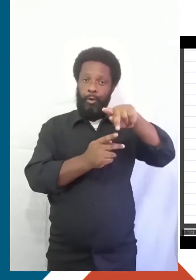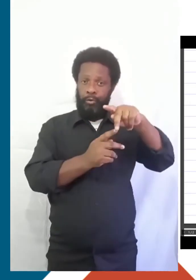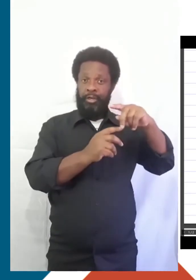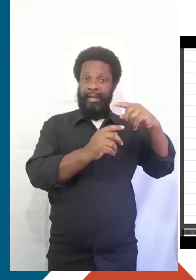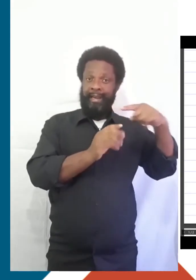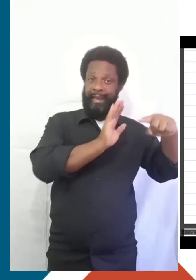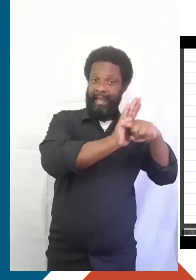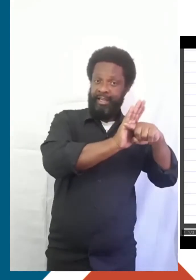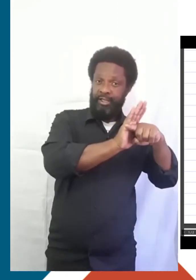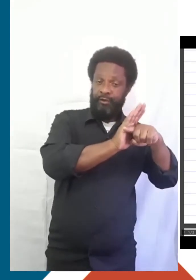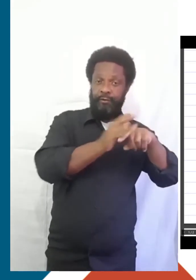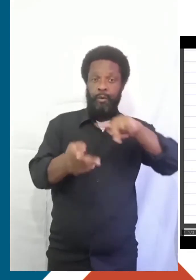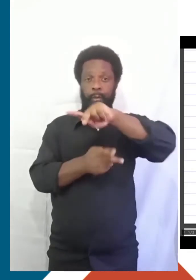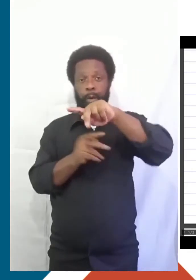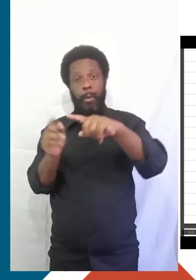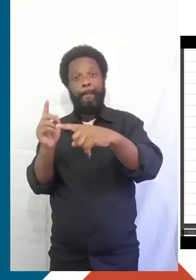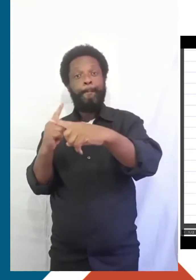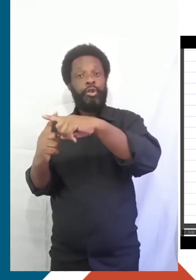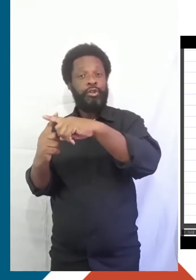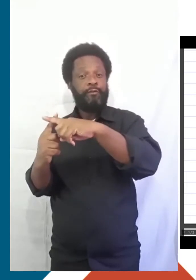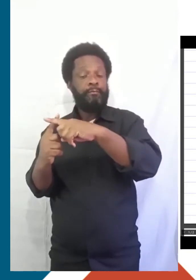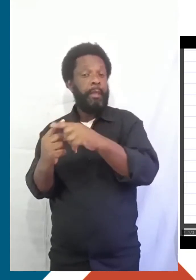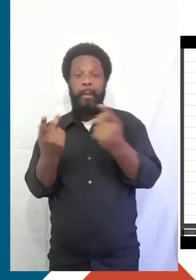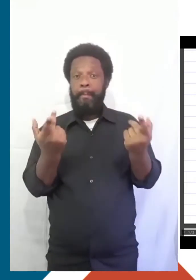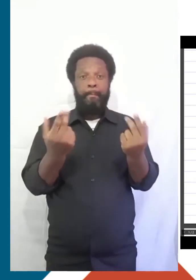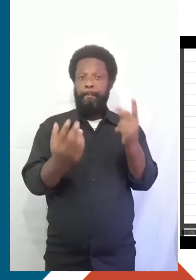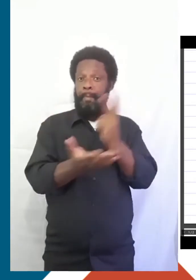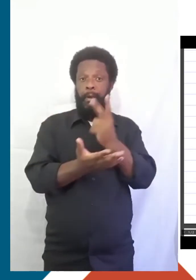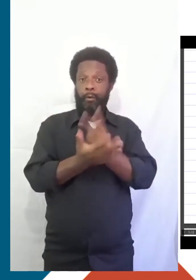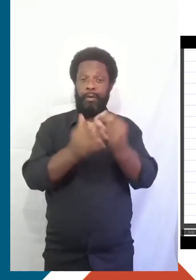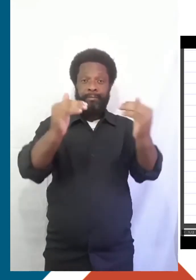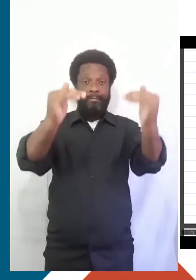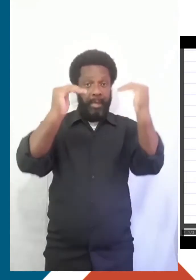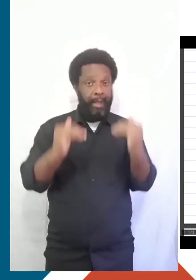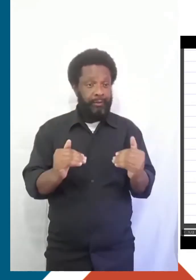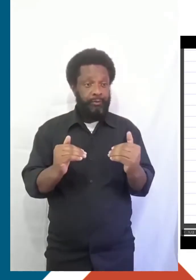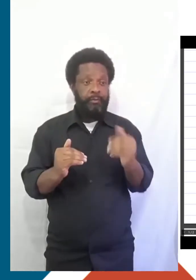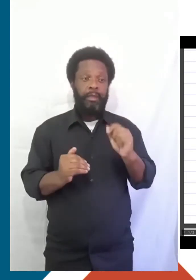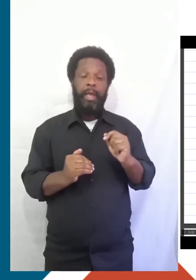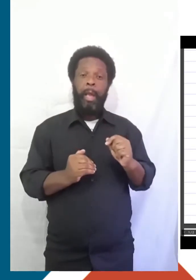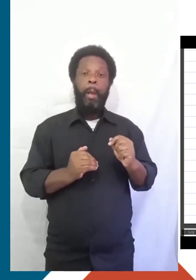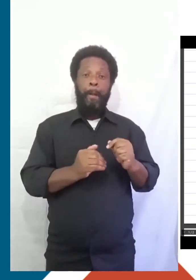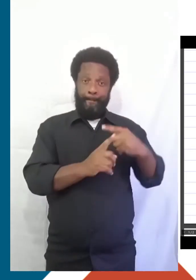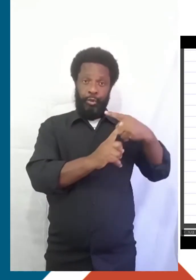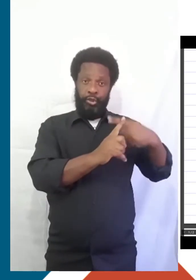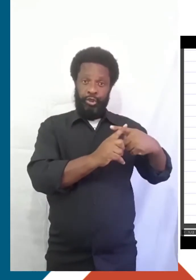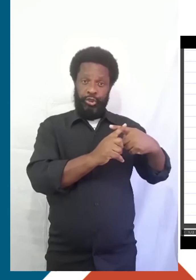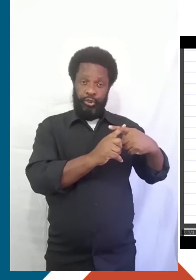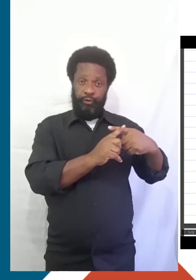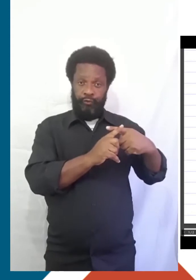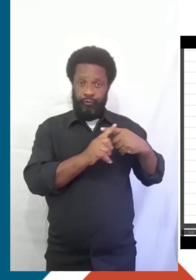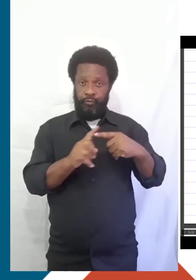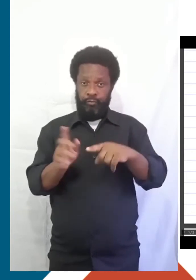com um polo negativo e um polo positivo. O mesmo vai acontecer aqui embaixo. O polo